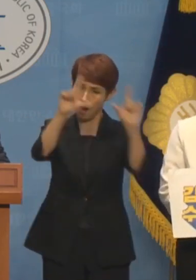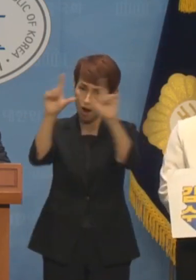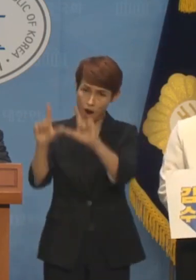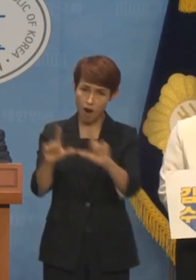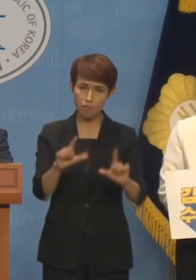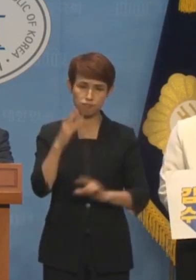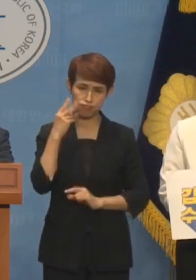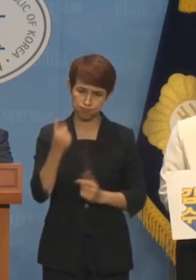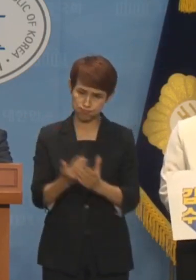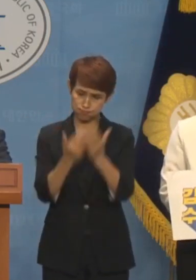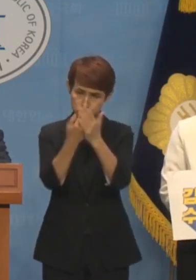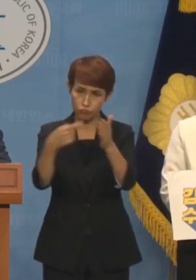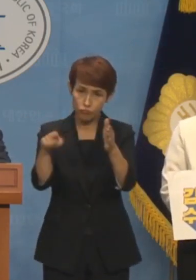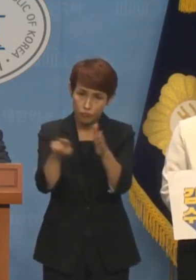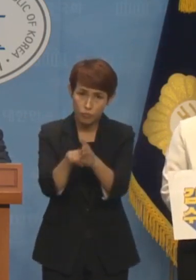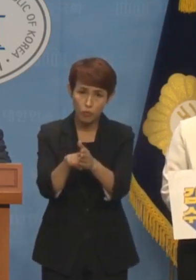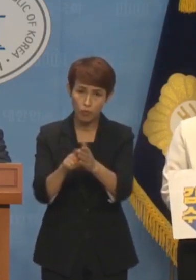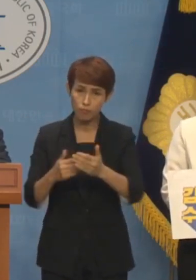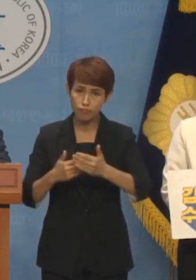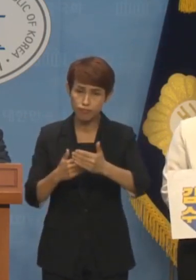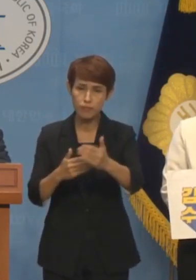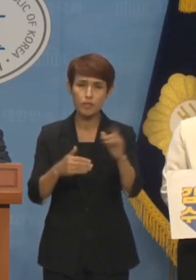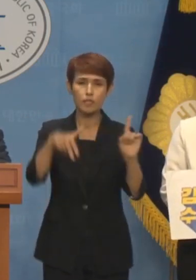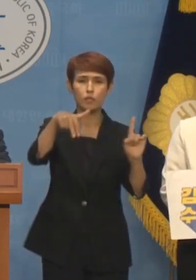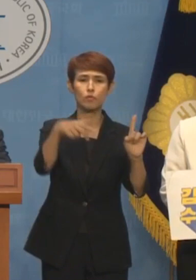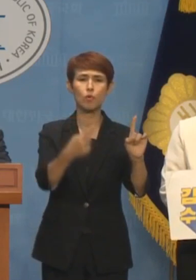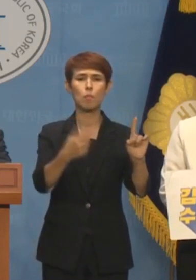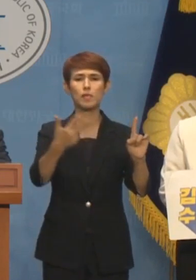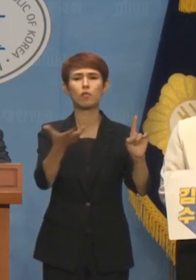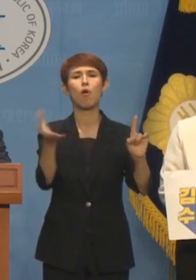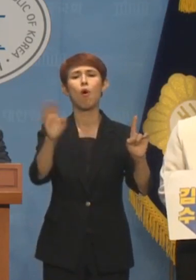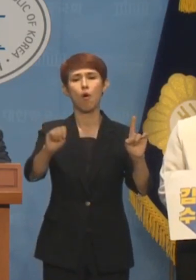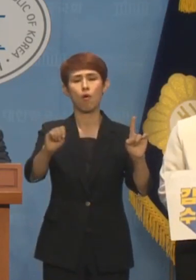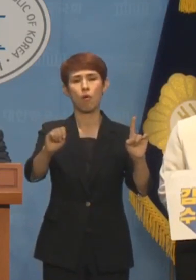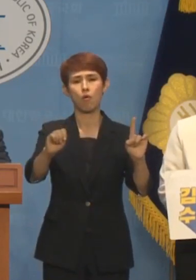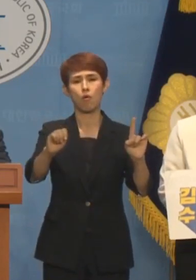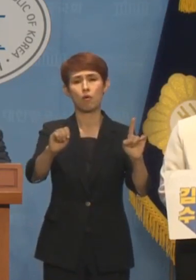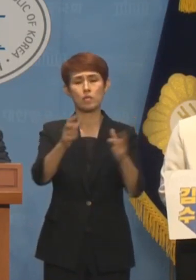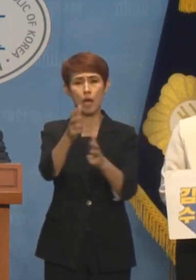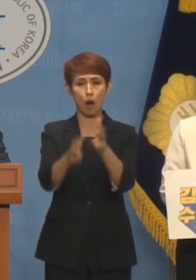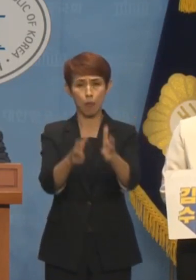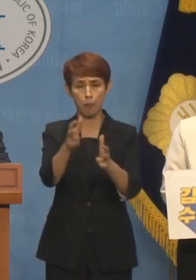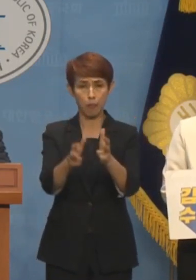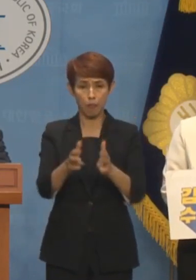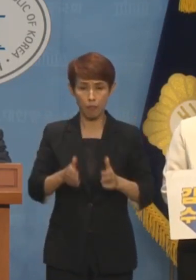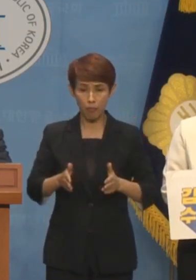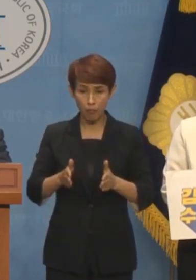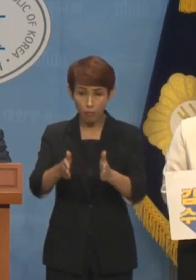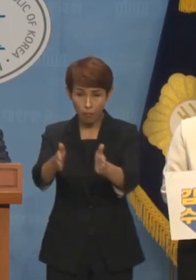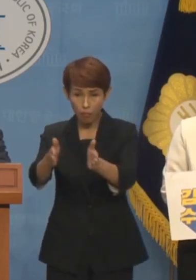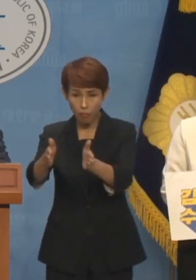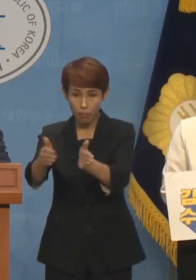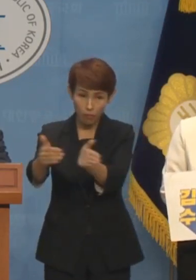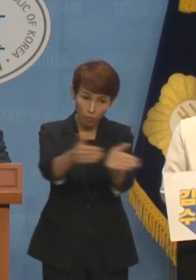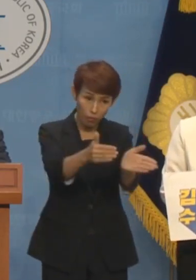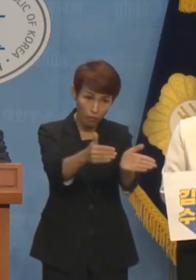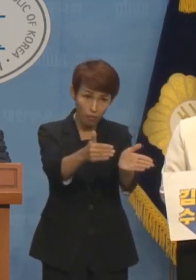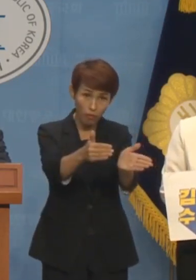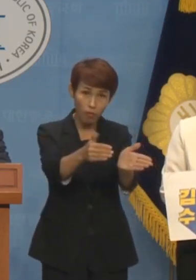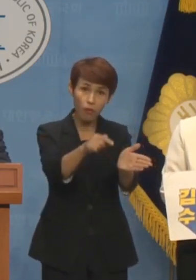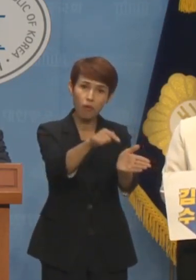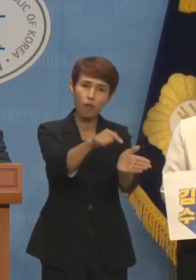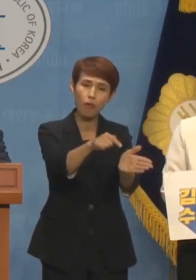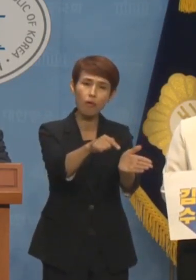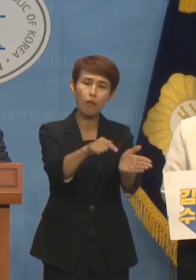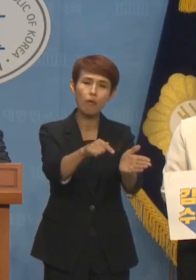균형 발전 차원에서 추진된 1조 8천억짜리 국책 사업의 노선이 갑자기 김건희 여사 일가 소유